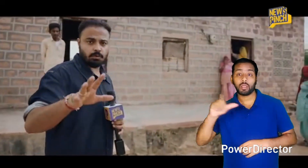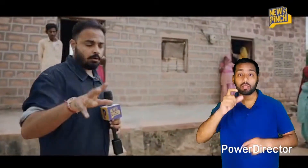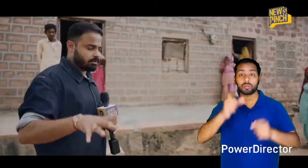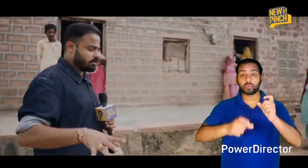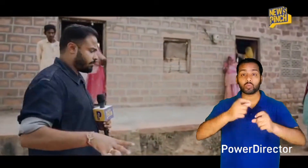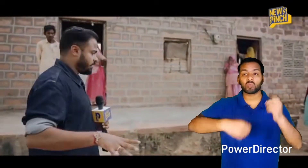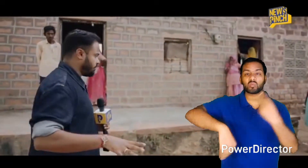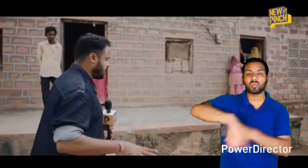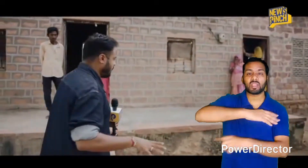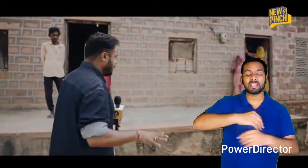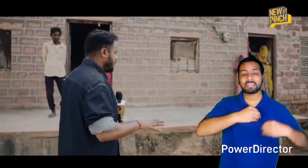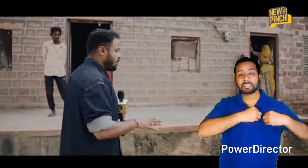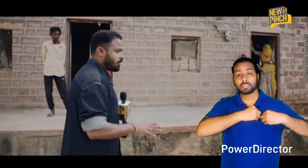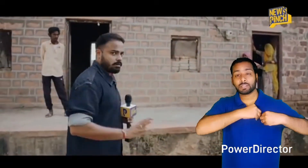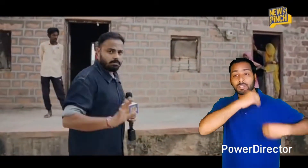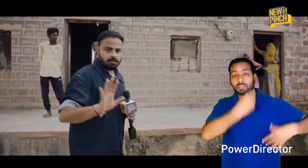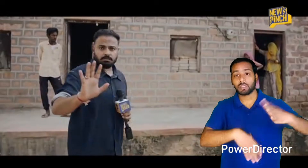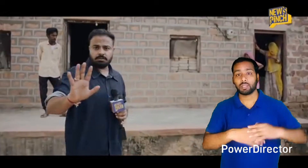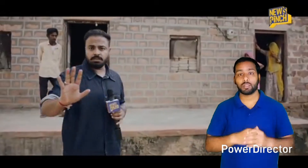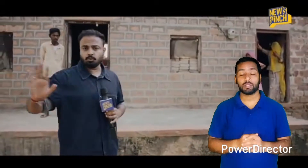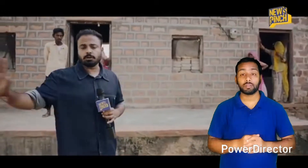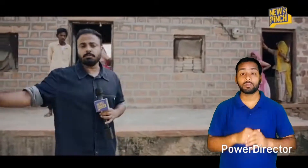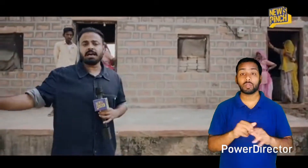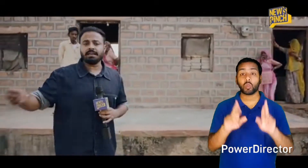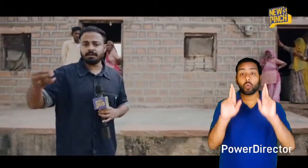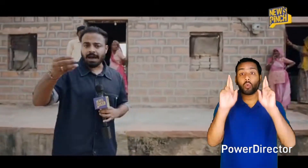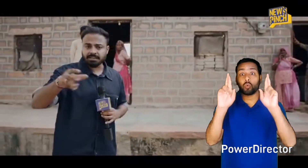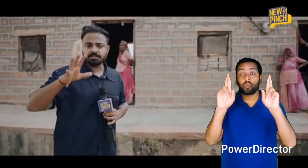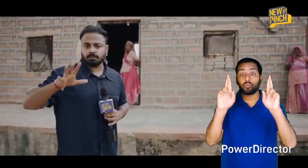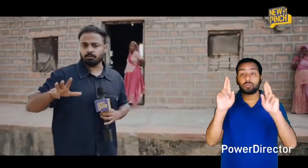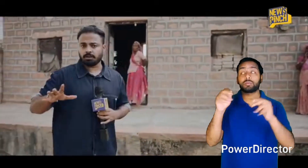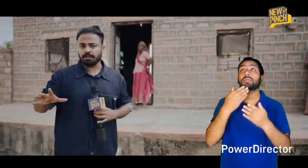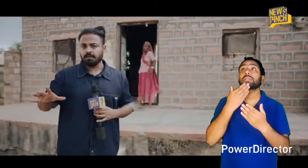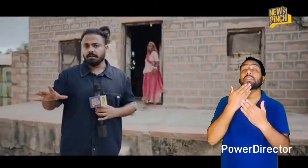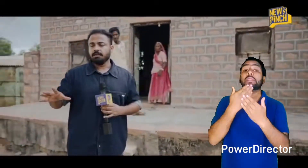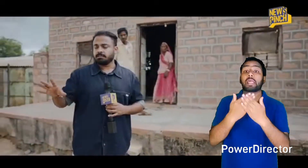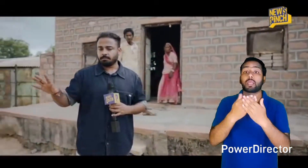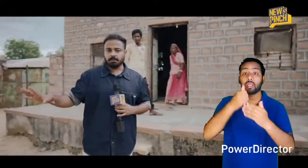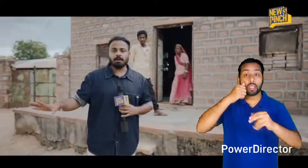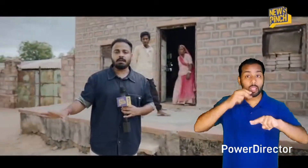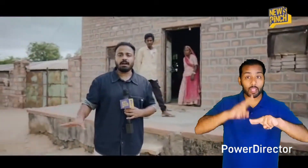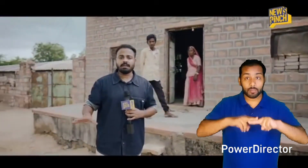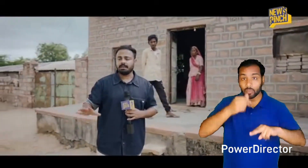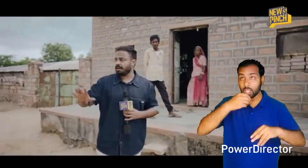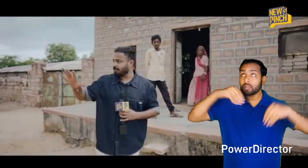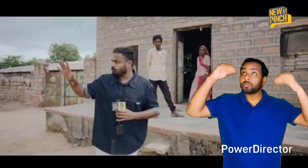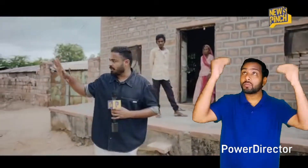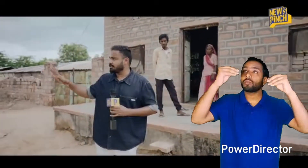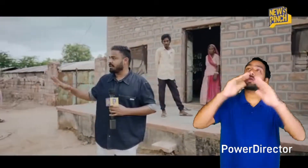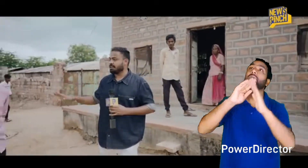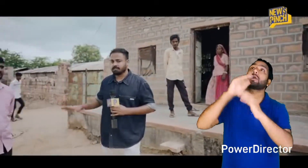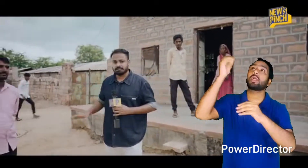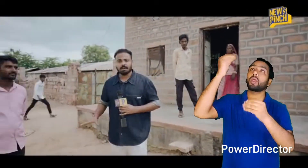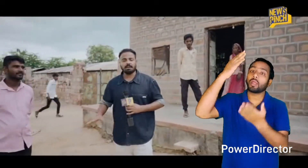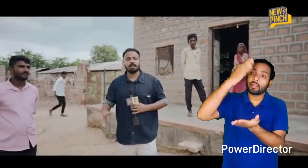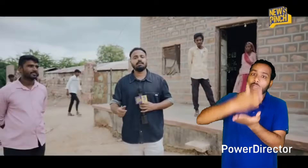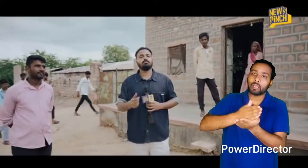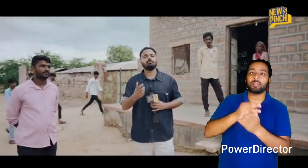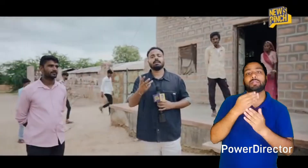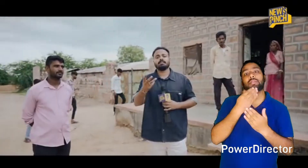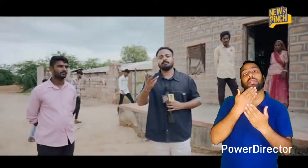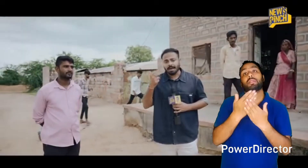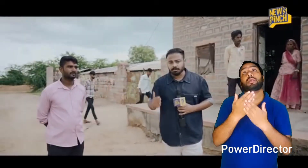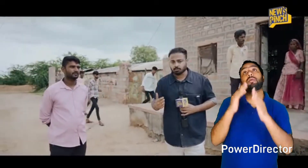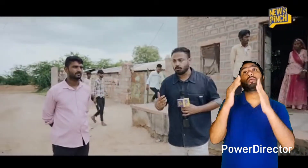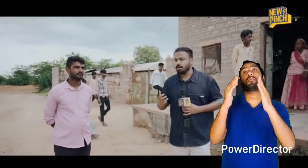हैं। दर्जनों गांव इसकी चपेट में हैं, और ये शुक्र मना रहे हैं कि बारिश नहीं हो रही है, जबकि मारवाड़ के इलाका, जो राजस्थान रेगिस्तान का इलाका,